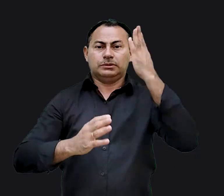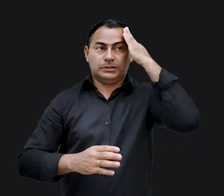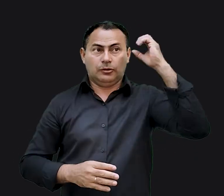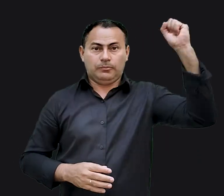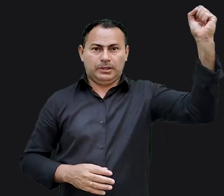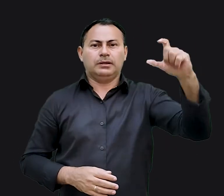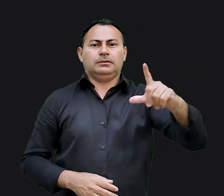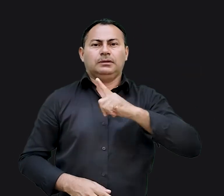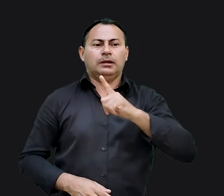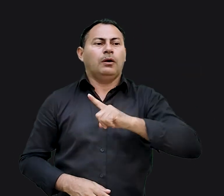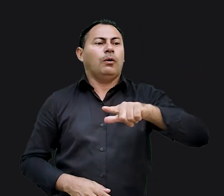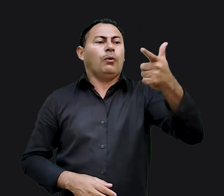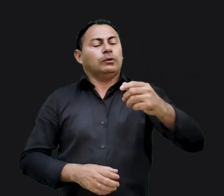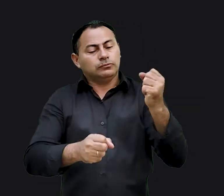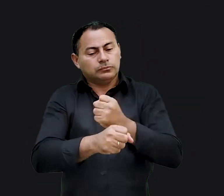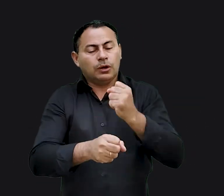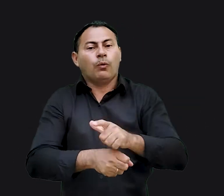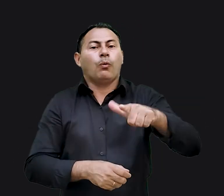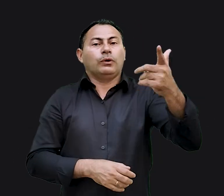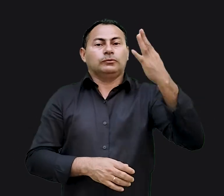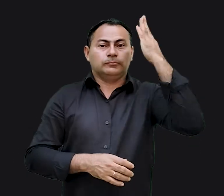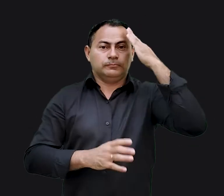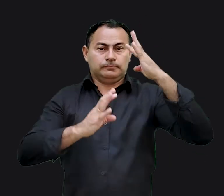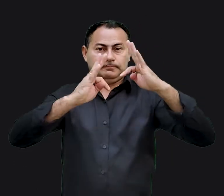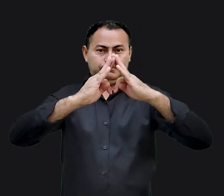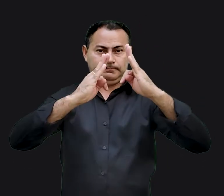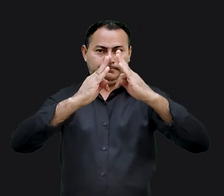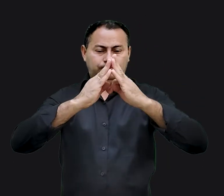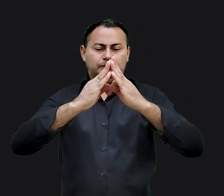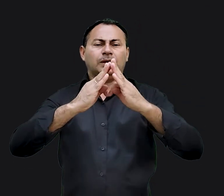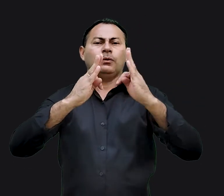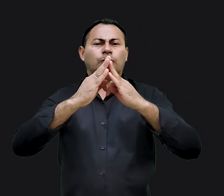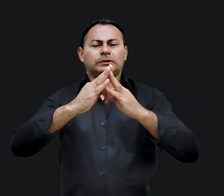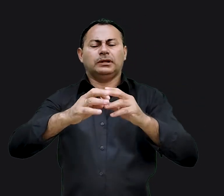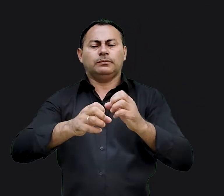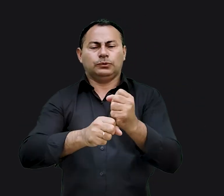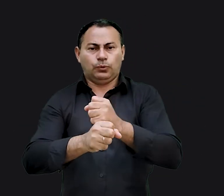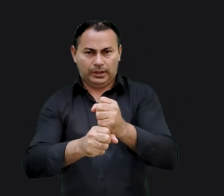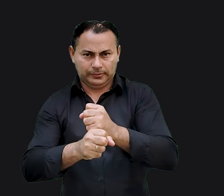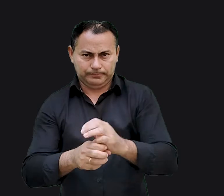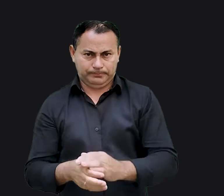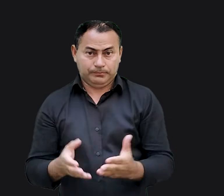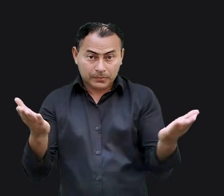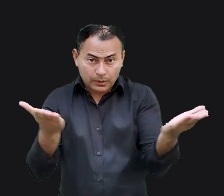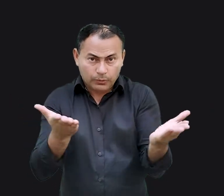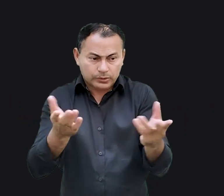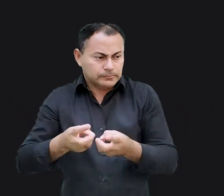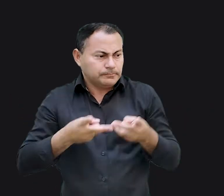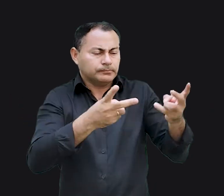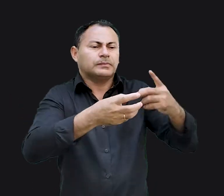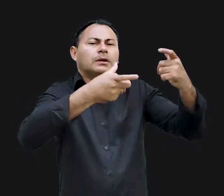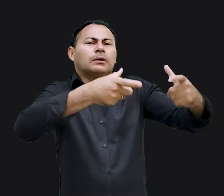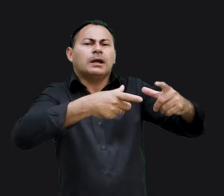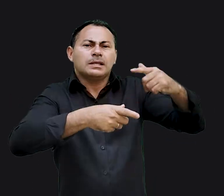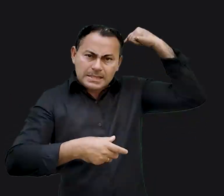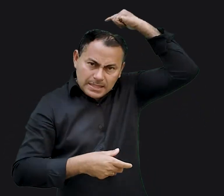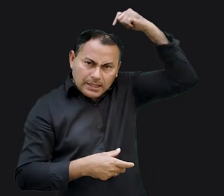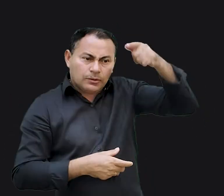de Salomão, haveria um outro templo, o templo do milênio. Se hoje você visitar a Terra Santa e